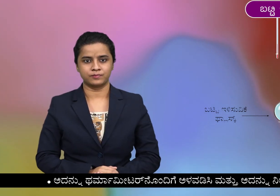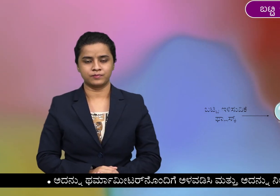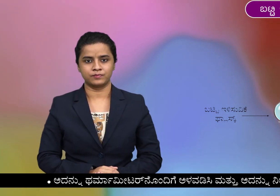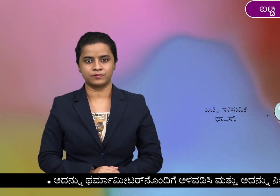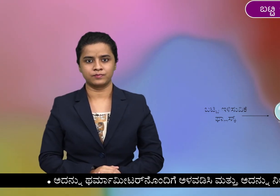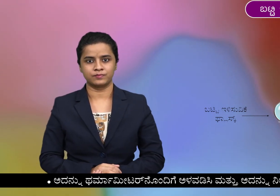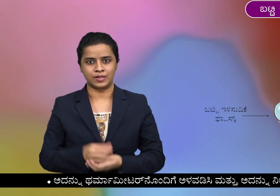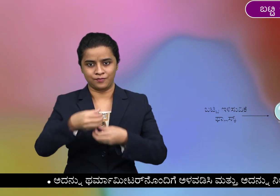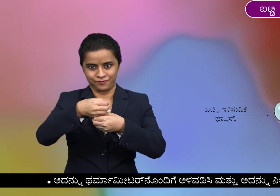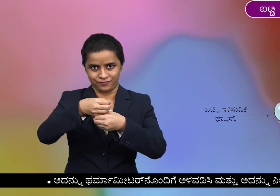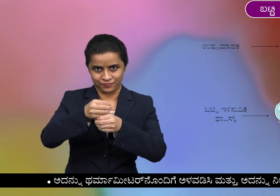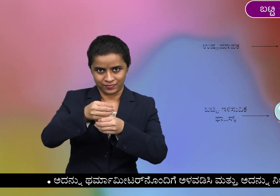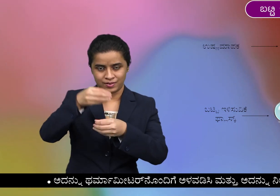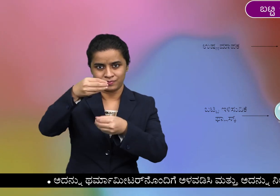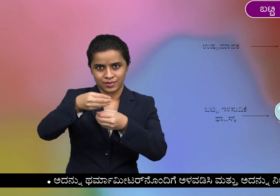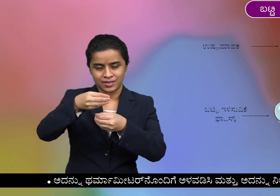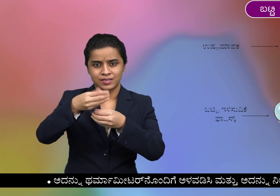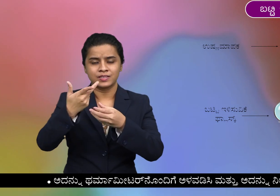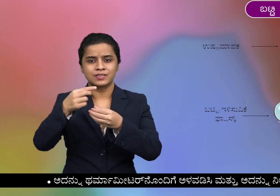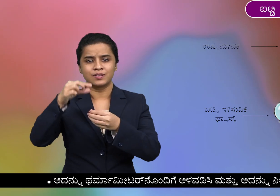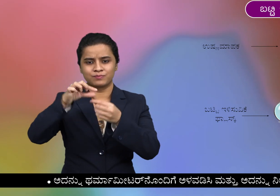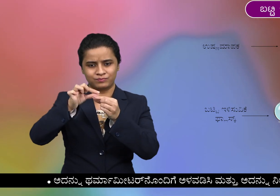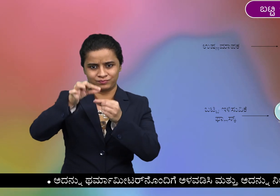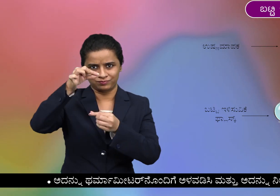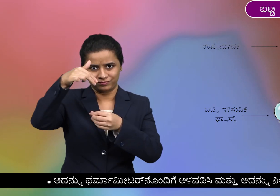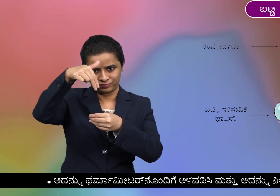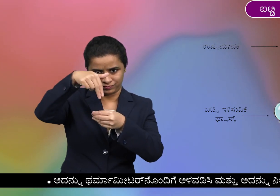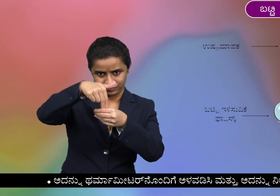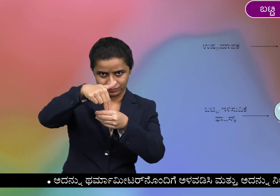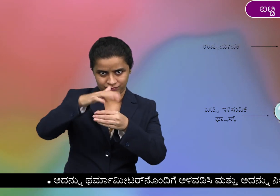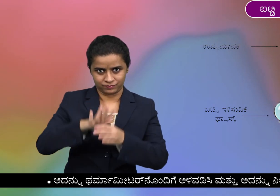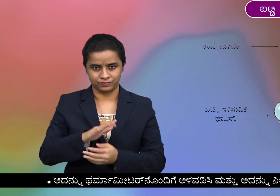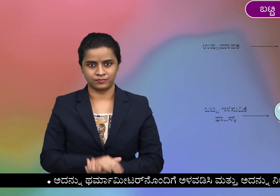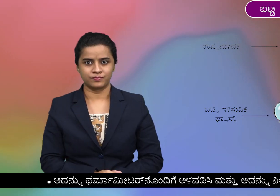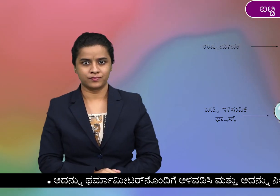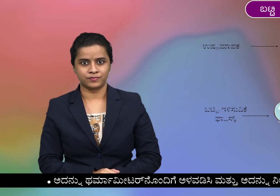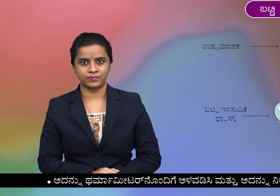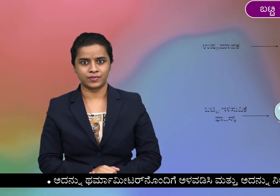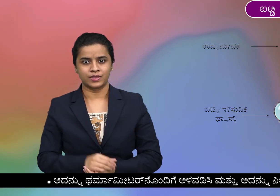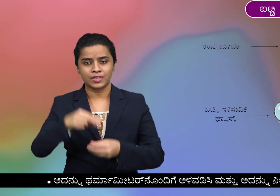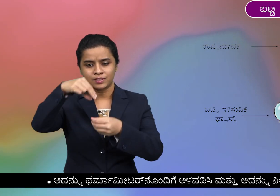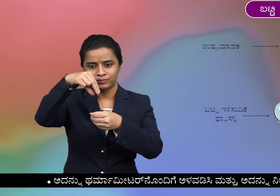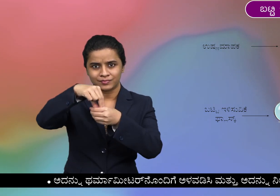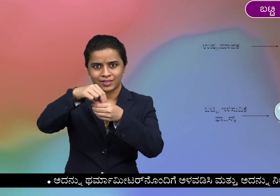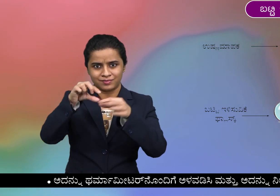ಅದನ್ನು ಥರ್ಮಾಮೀಟರ್ ನೊಂದಿಗೆ ಅಳವಡಿಸಿ ಮತ್ತು ಅದನ್ನು ನಿಲ್ಲಲು ಕ್ಯಾಂಪ್